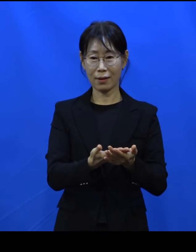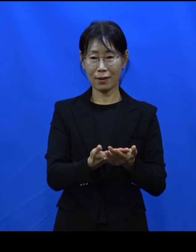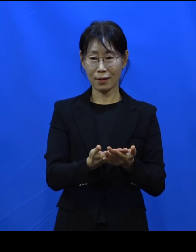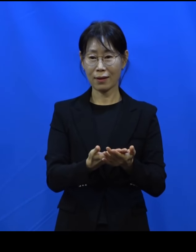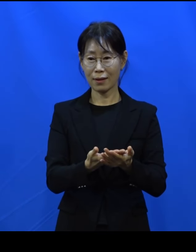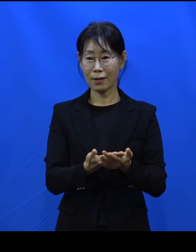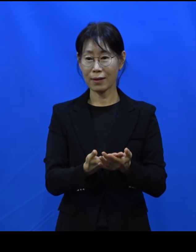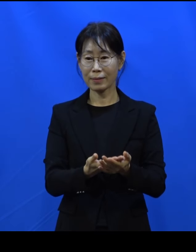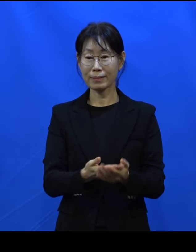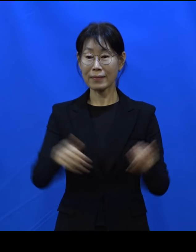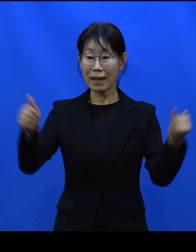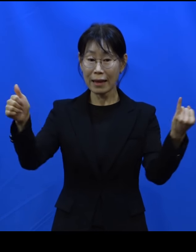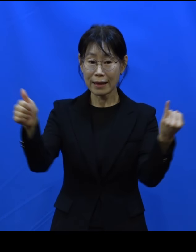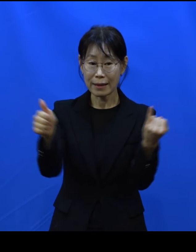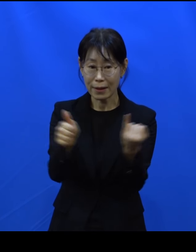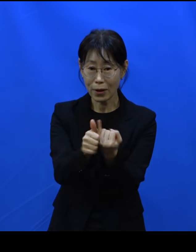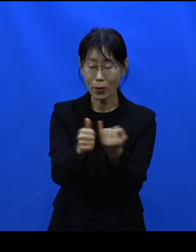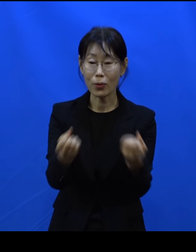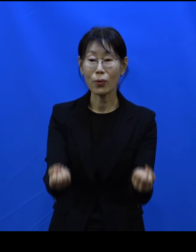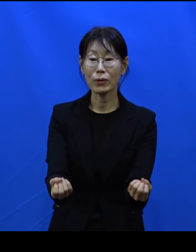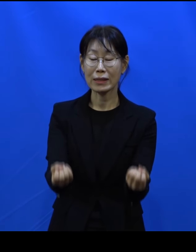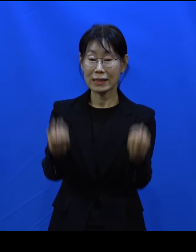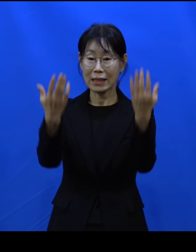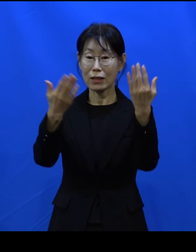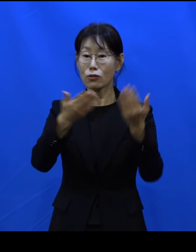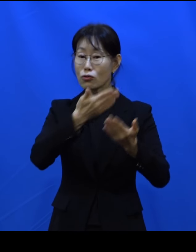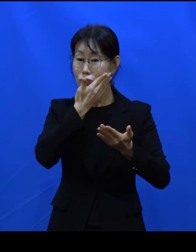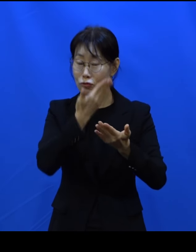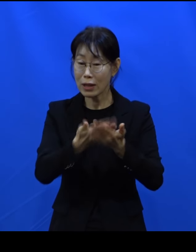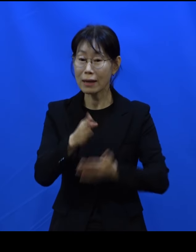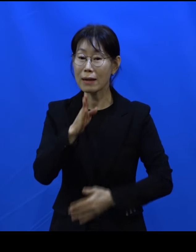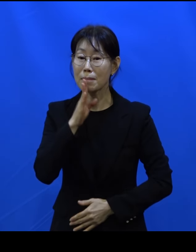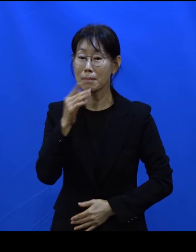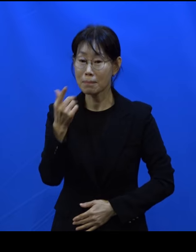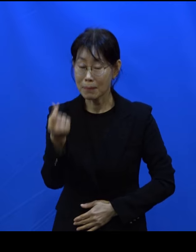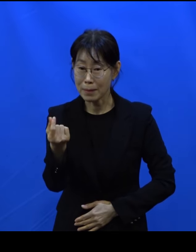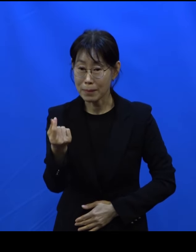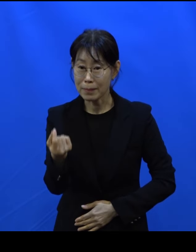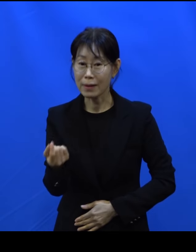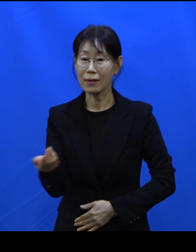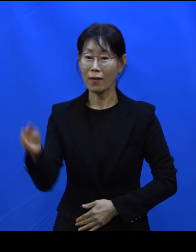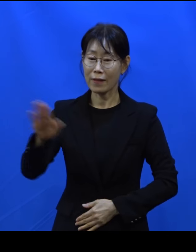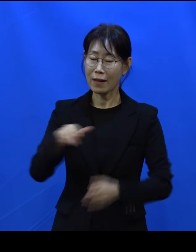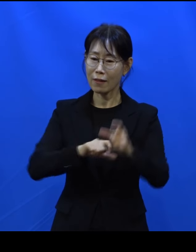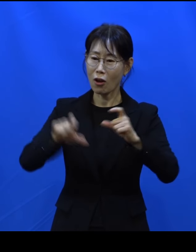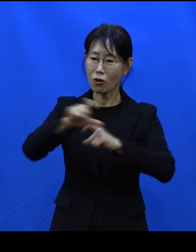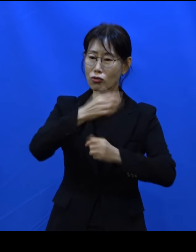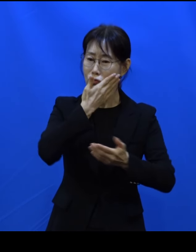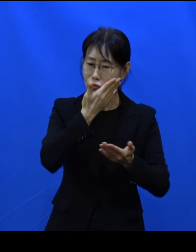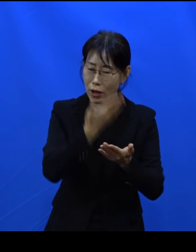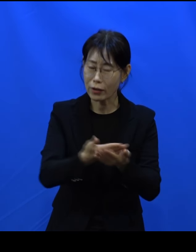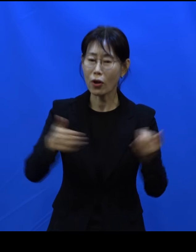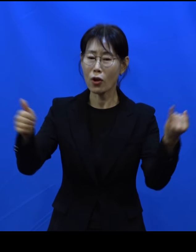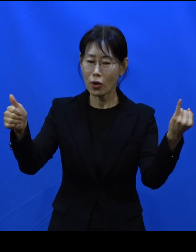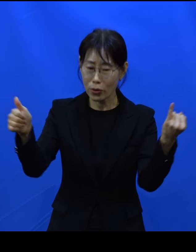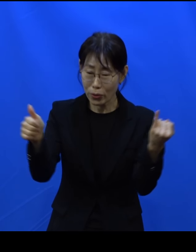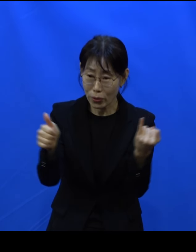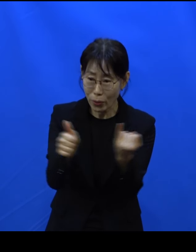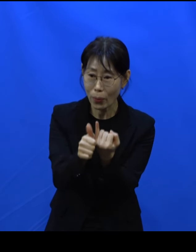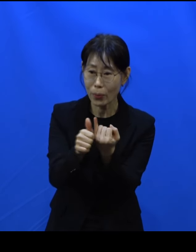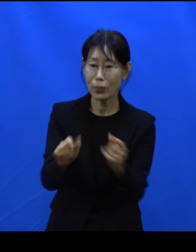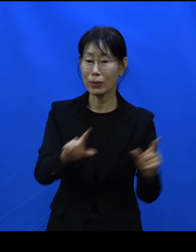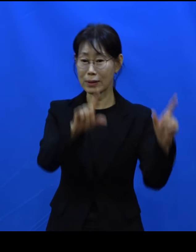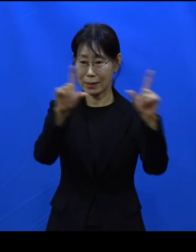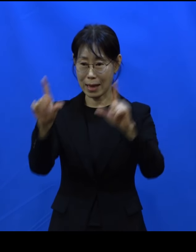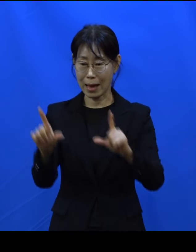그래서 결혼식 중요하지만 더 중요한 것은 결혼 자체죠. 그죠? 예, 결혼 자체요. 그러니까